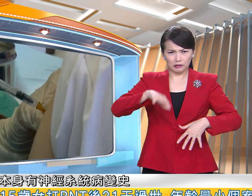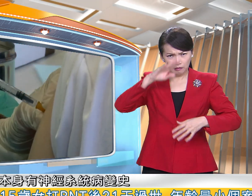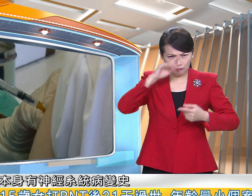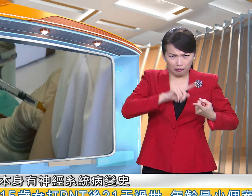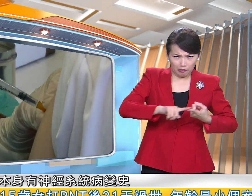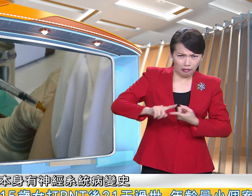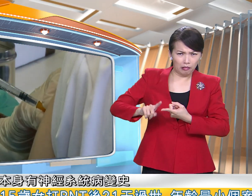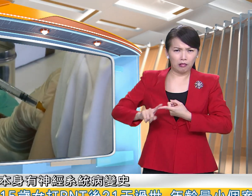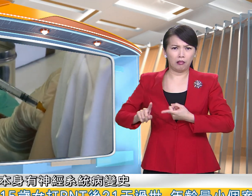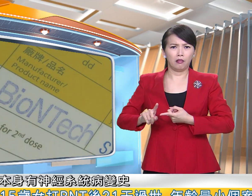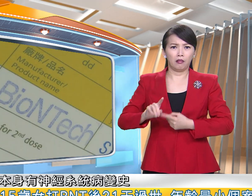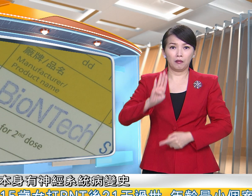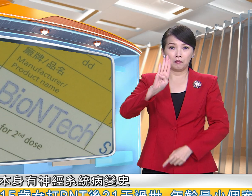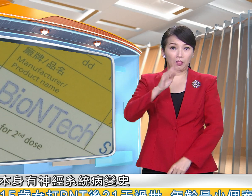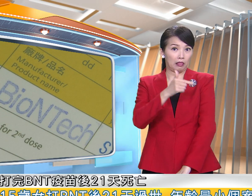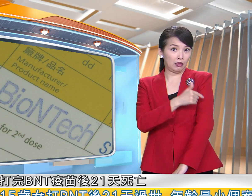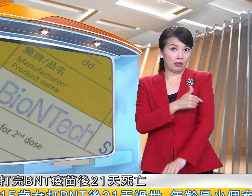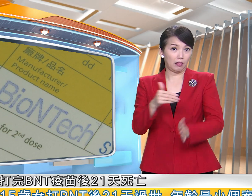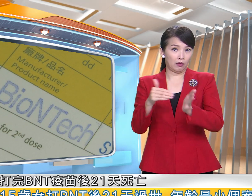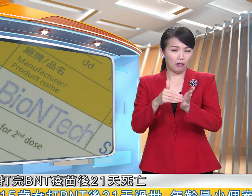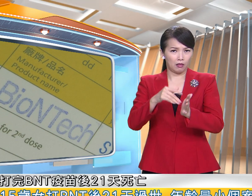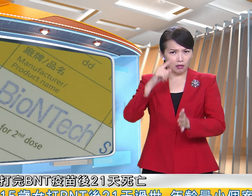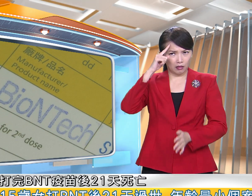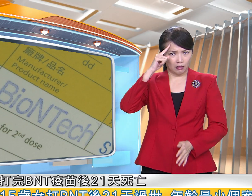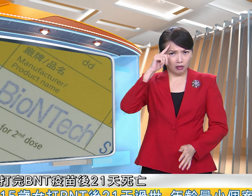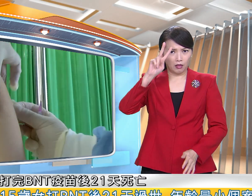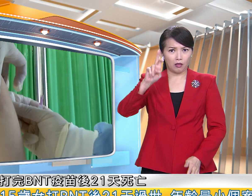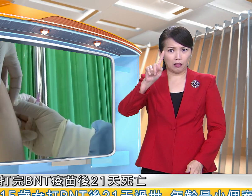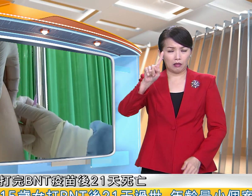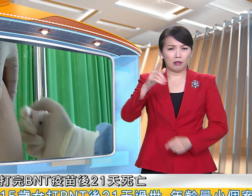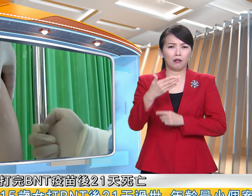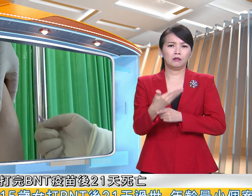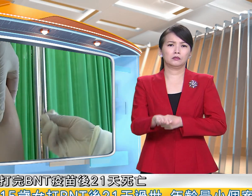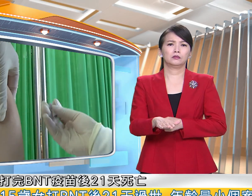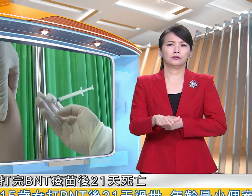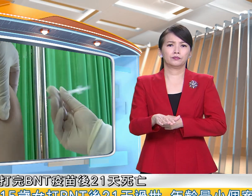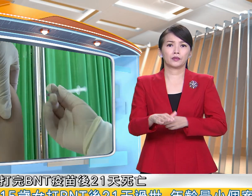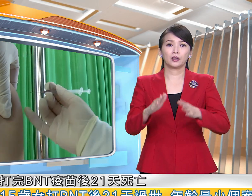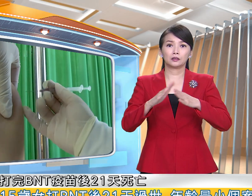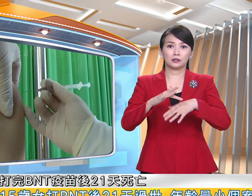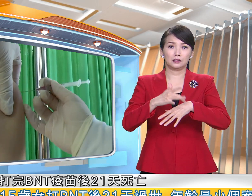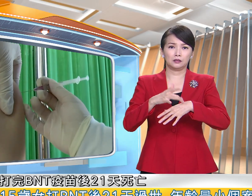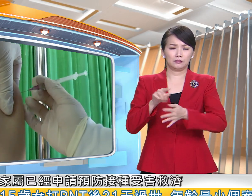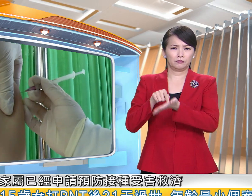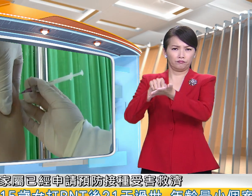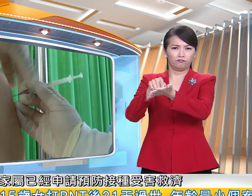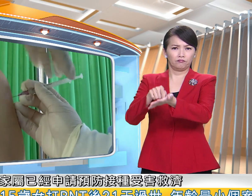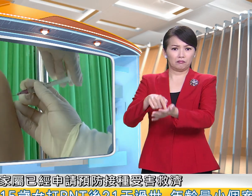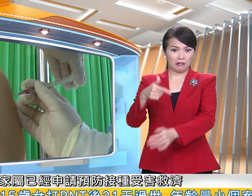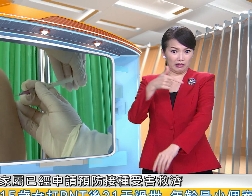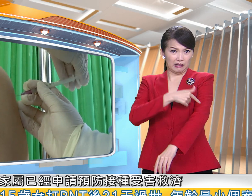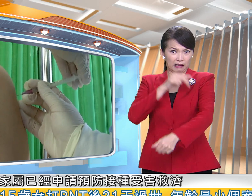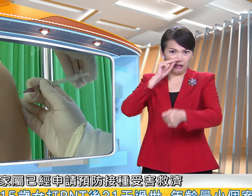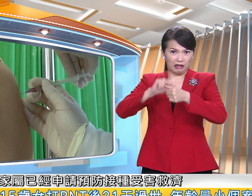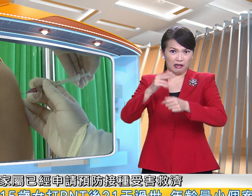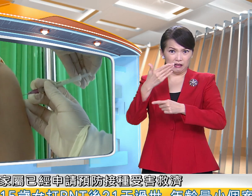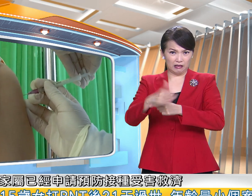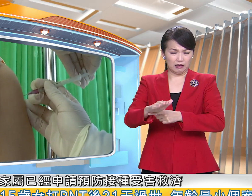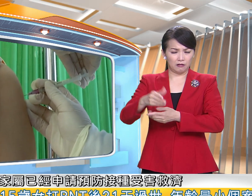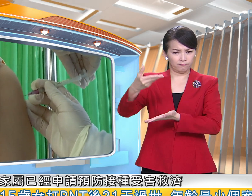经系统病变史，打完 BNT 疫苗后21天死亡，家属已经申请预防接种受